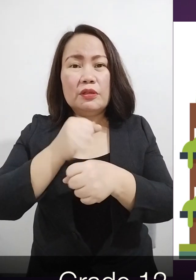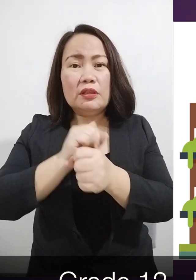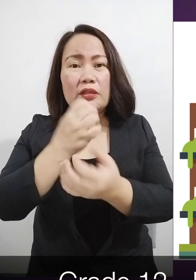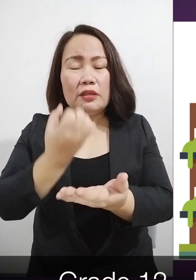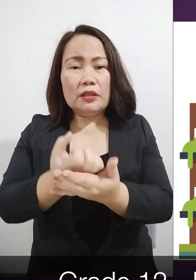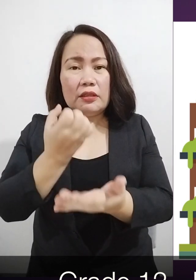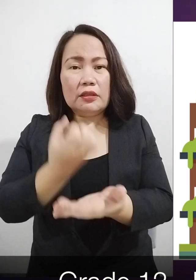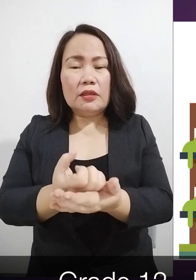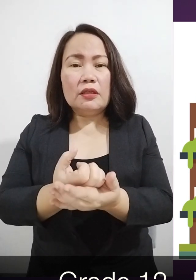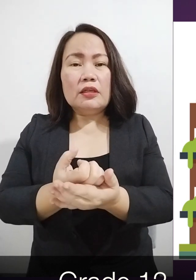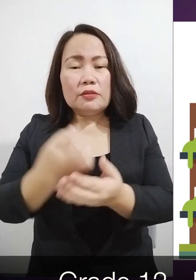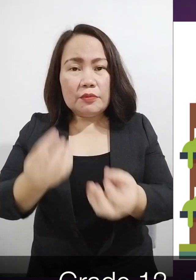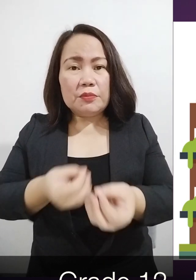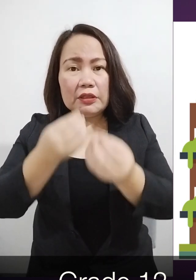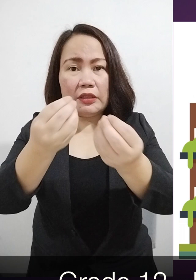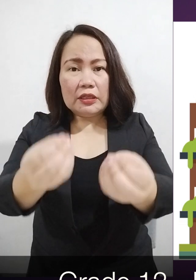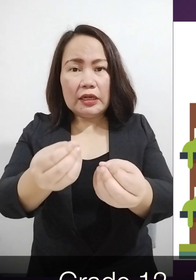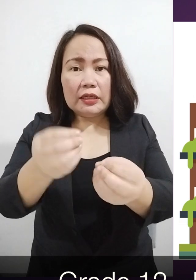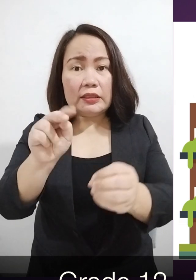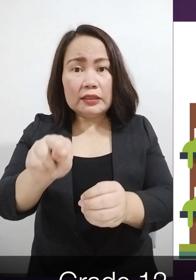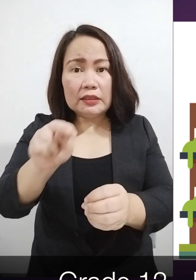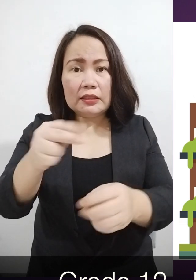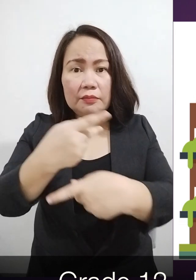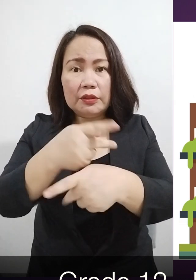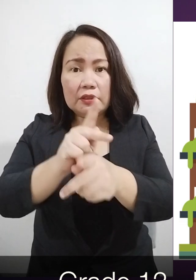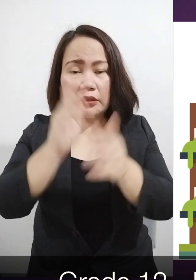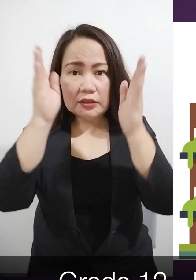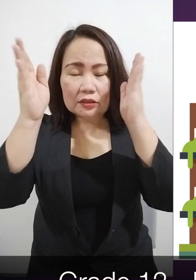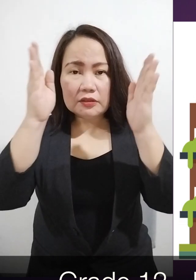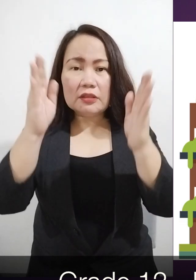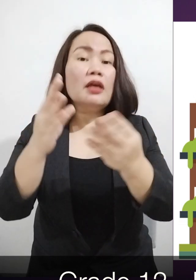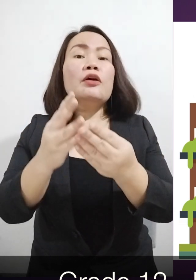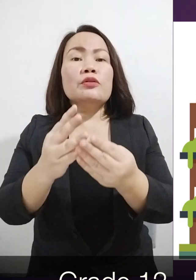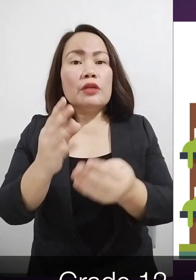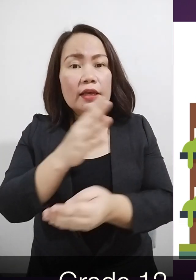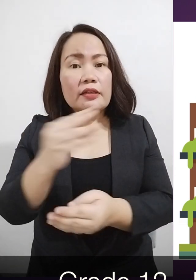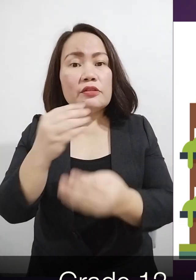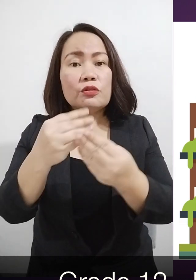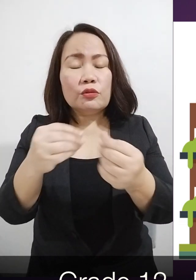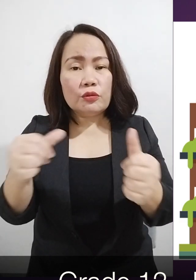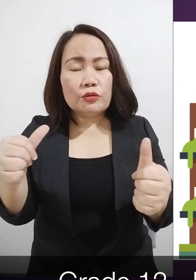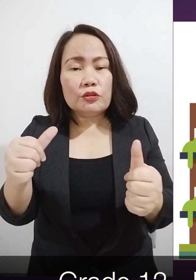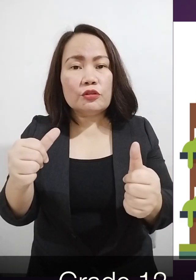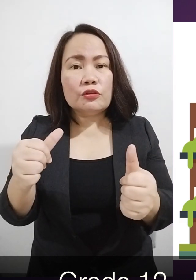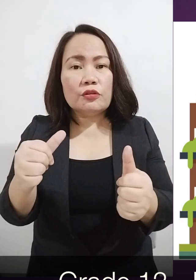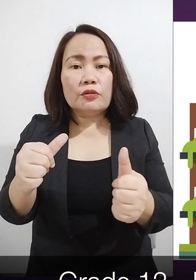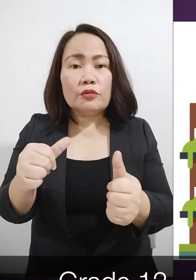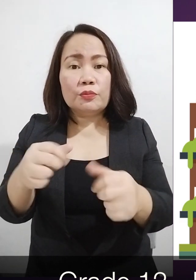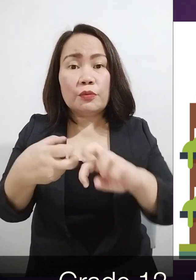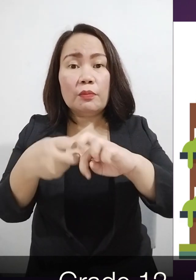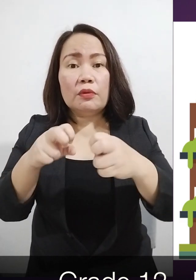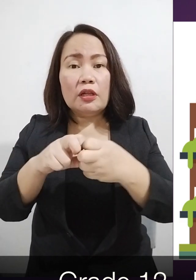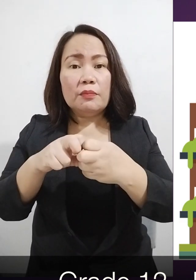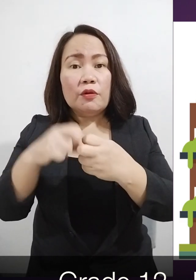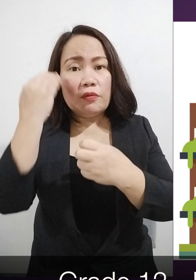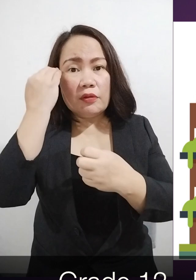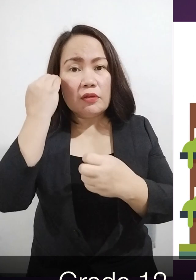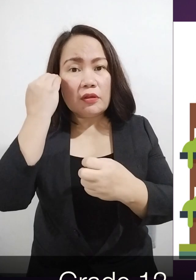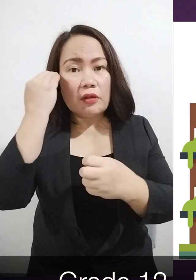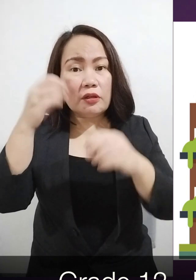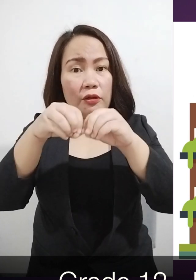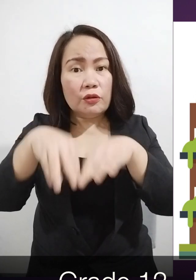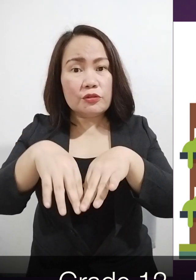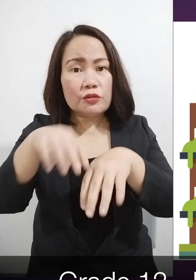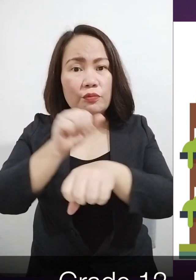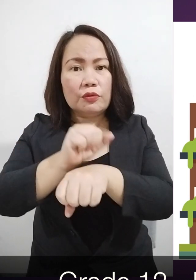pagbibigay ng mga kinakailangang produkto at serbisyo, kasama ang solusyon sa problema ng kawalan ng trabaho. Ang mga